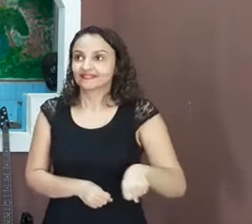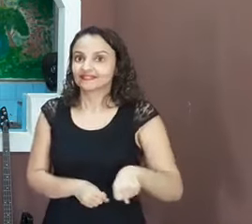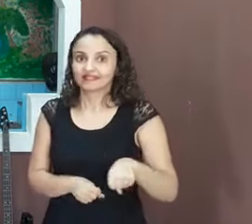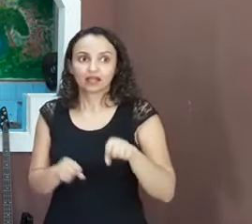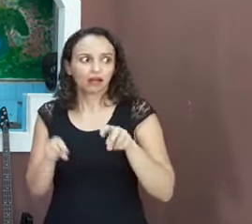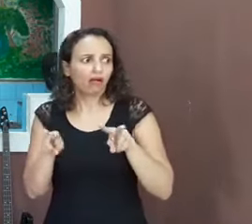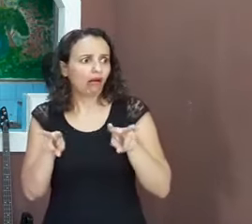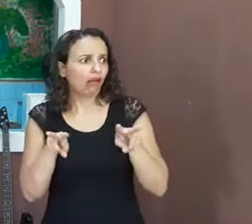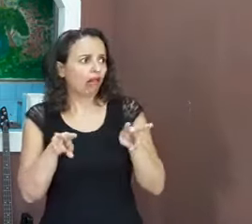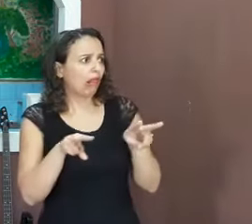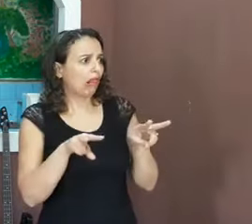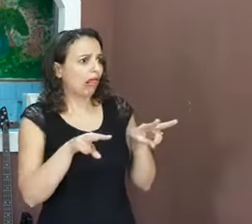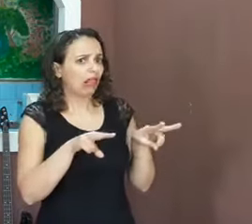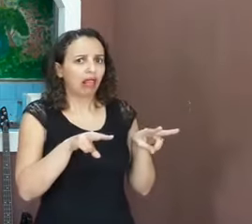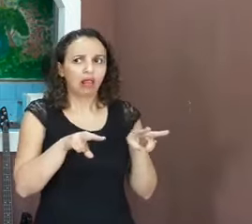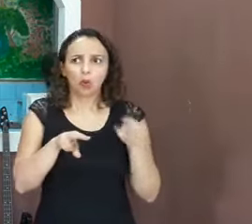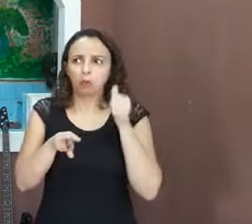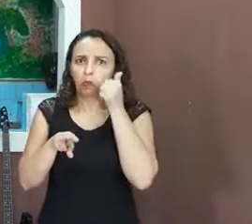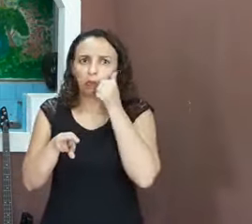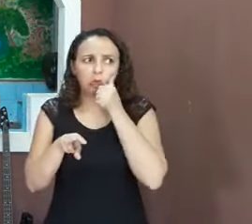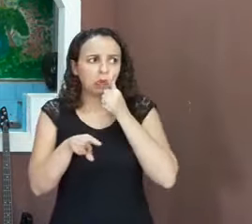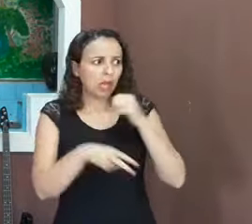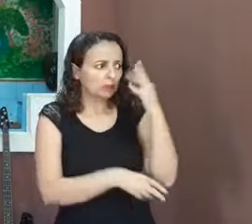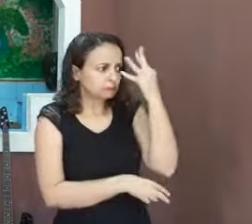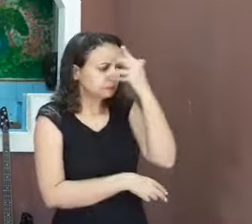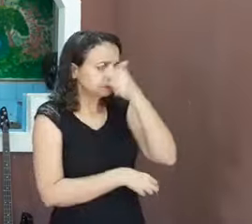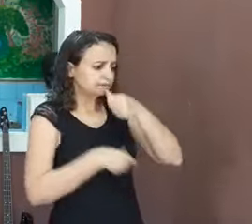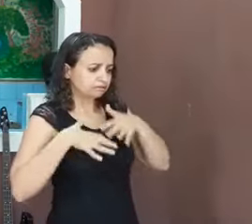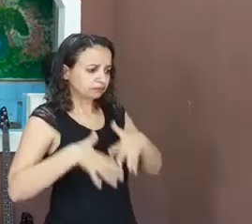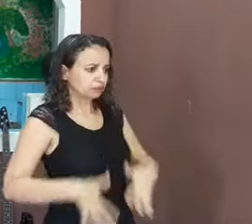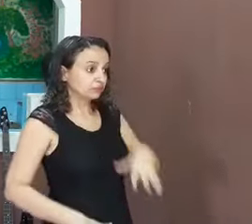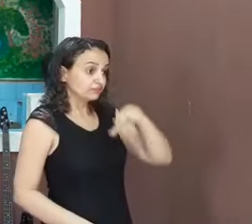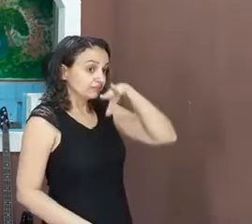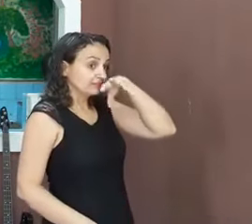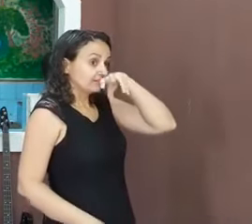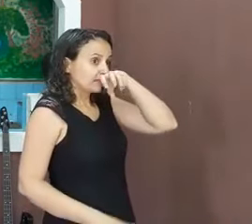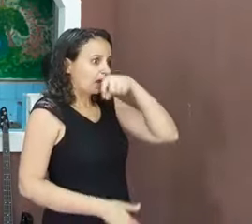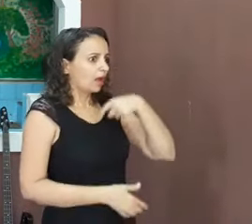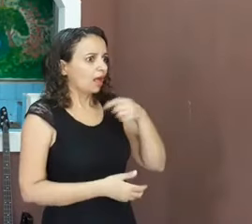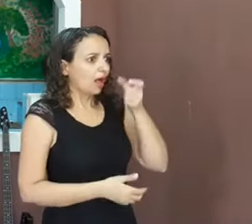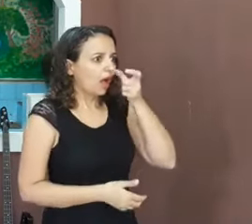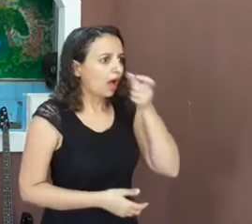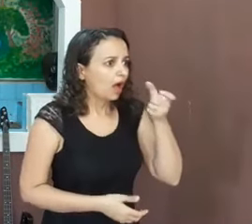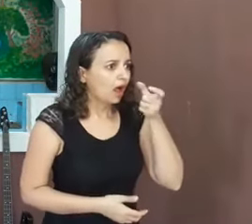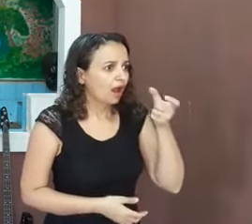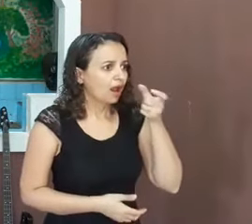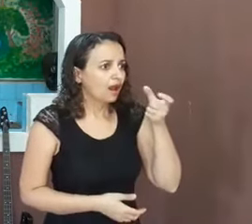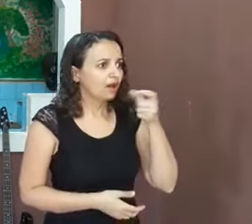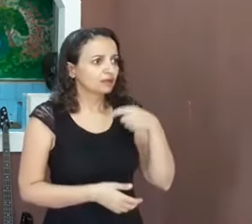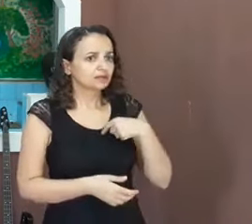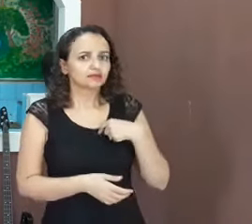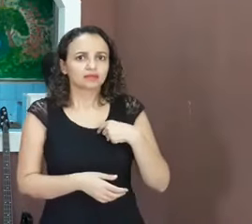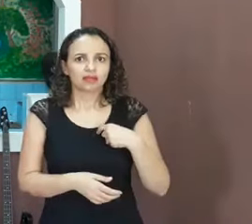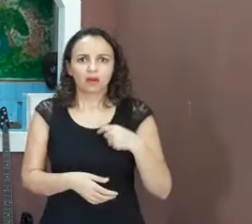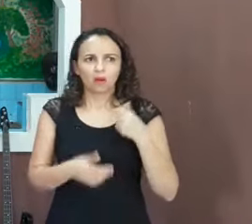de mulher, com um monte de moça muito bem vestida, muito bem cheirosa, já aquilo me chamou a atenção, e aquele barulhinho,